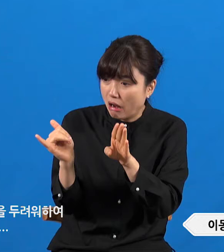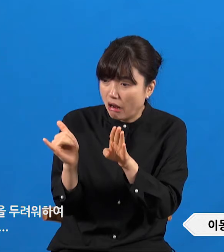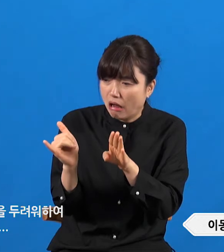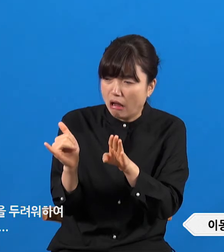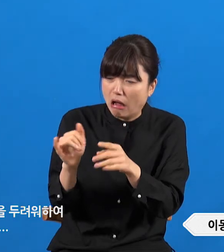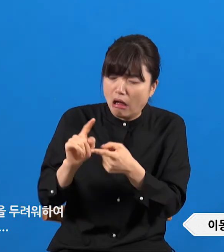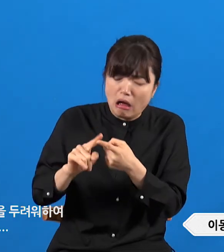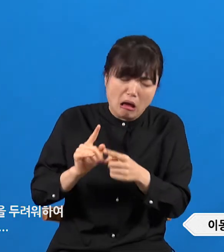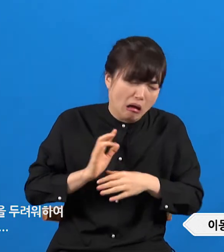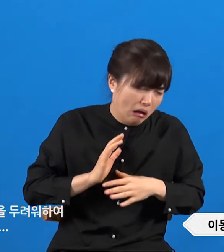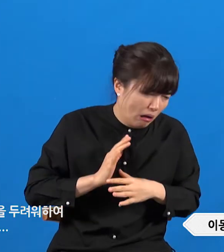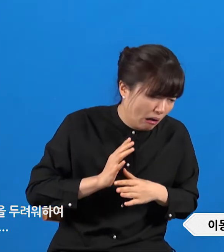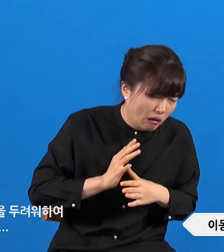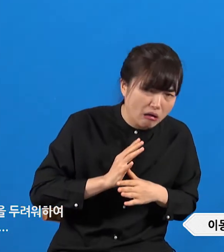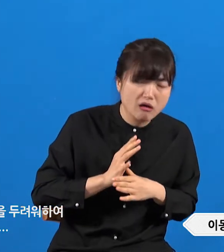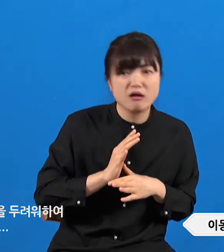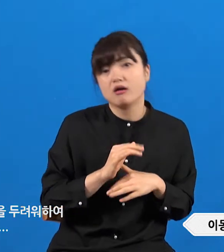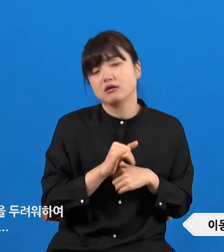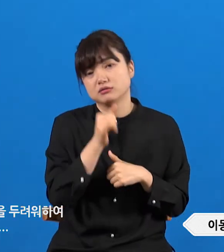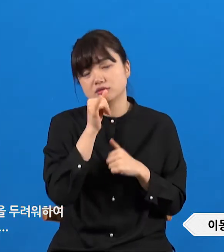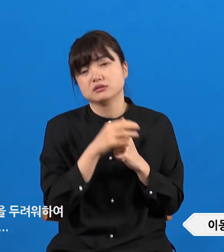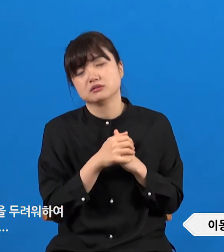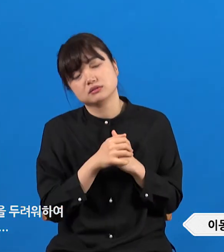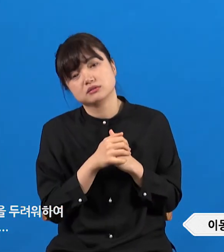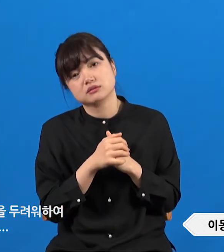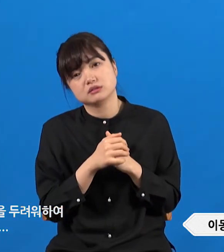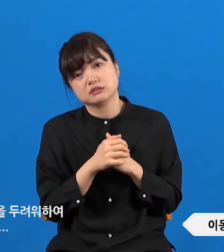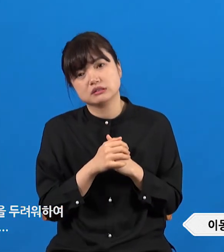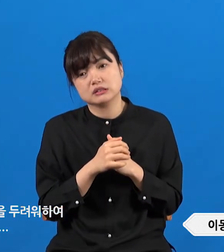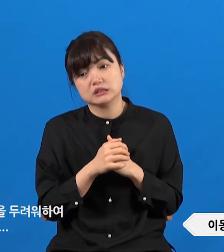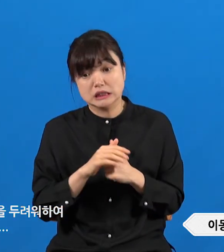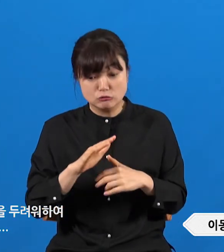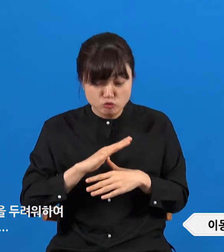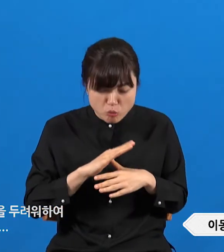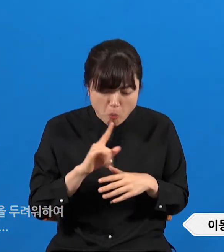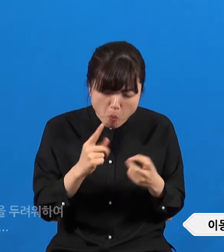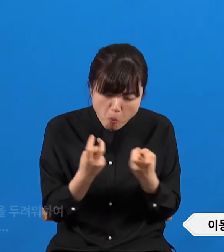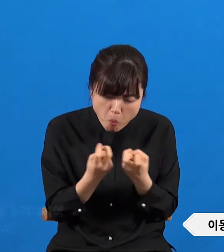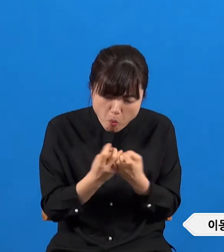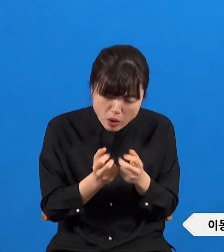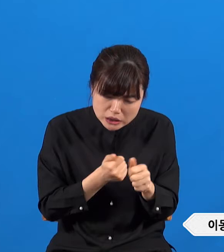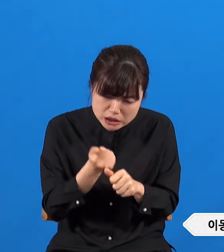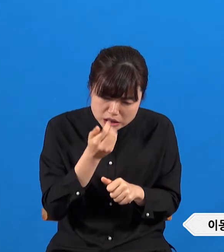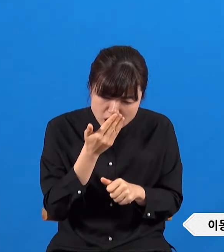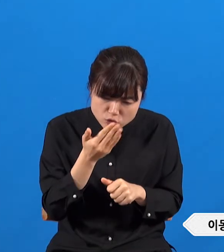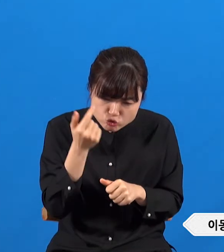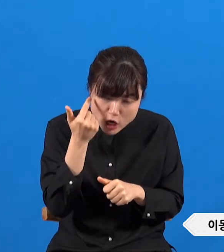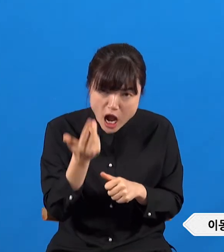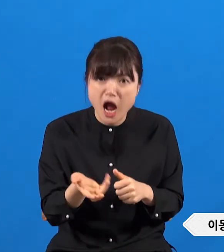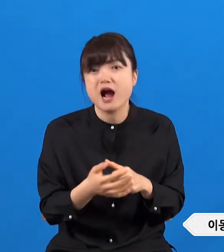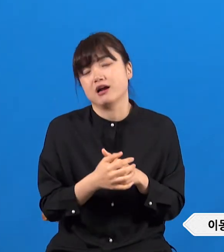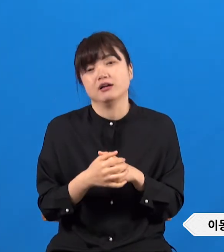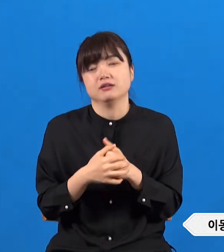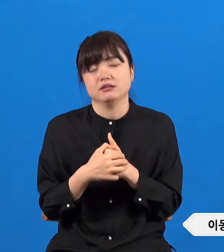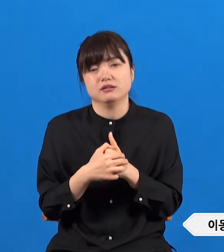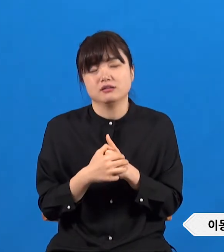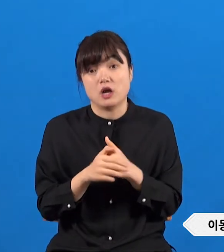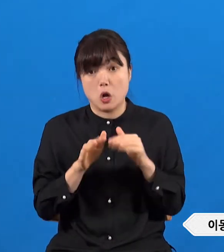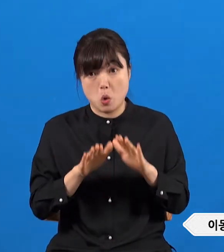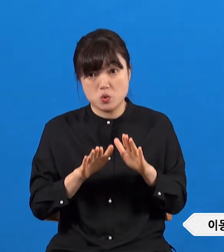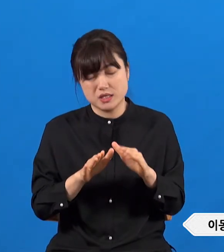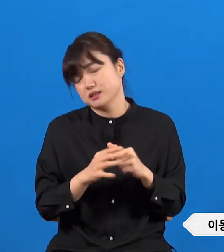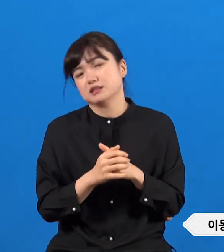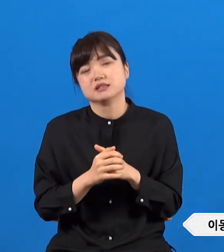백성들을 두려워하여. 자, 이제 그들은 이런 두려움을 어떻게 극복해 갈 수 있었을까요?